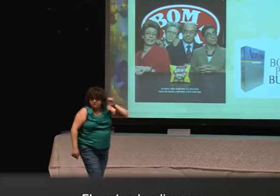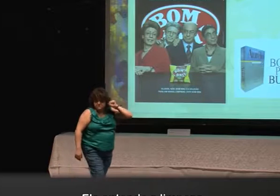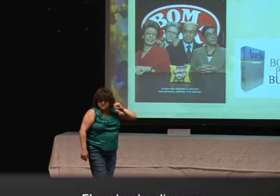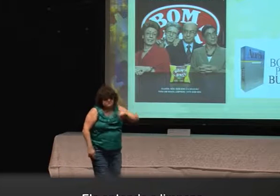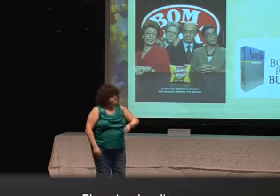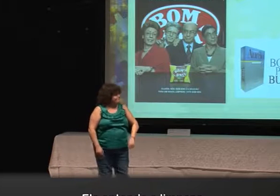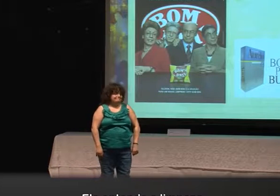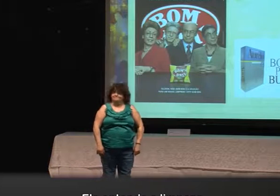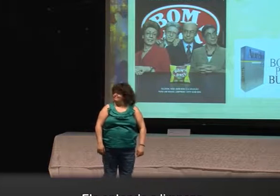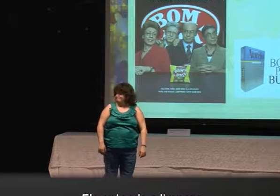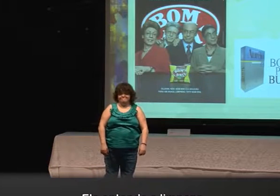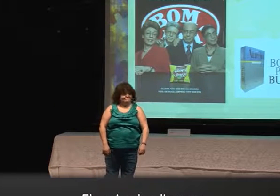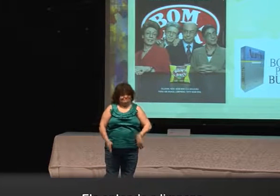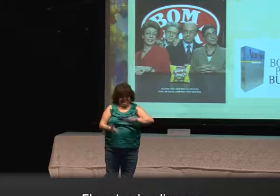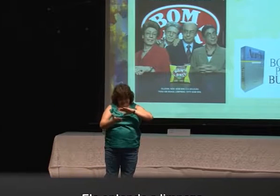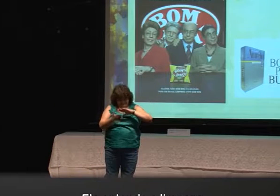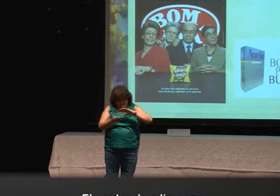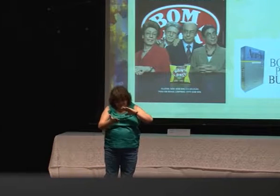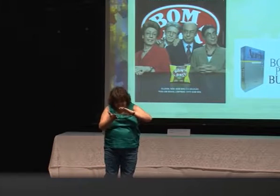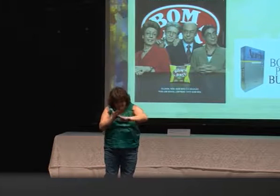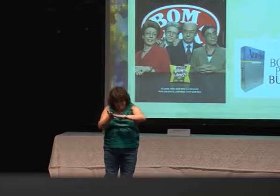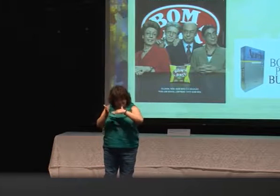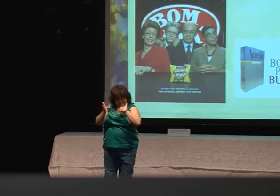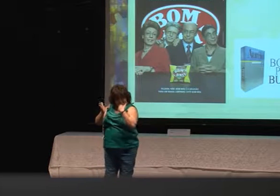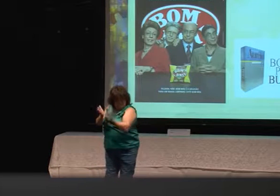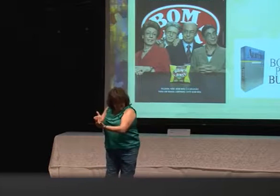ele entende a limpeza.